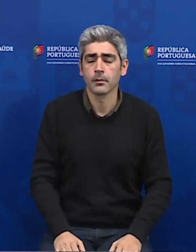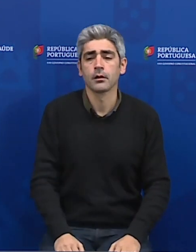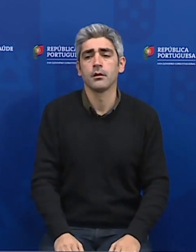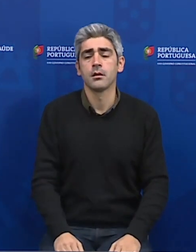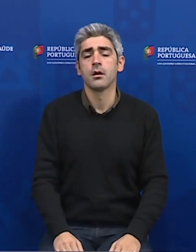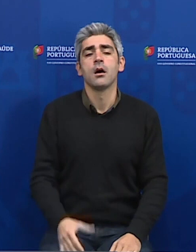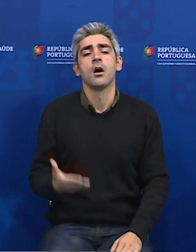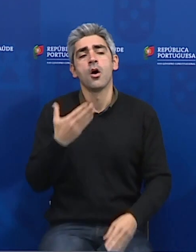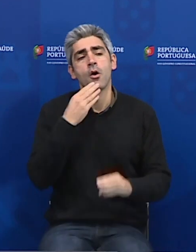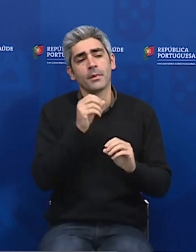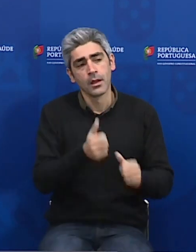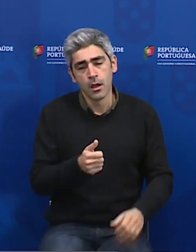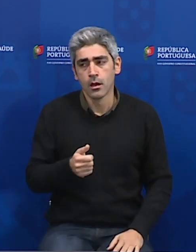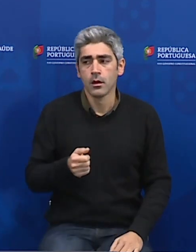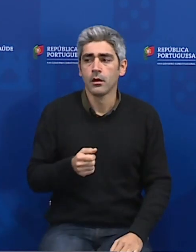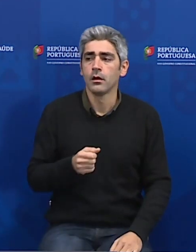Obrigado.